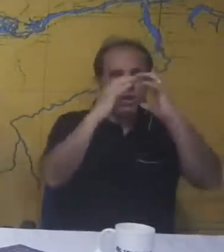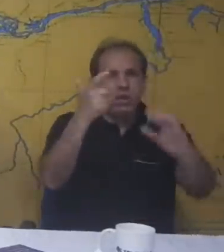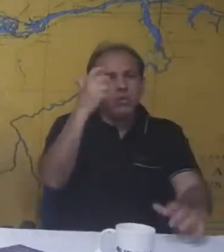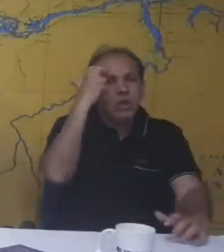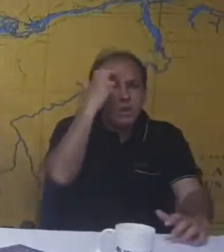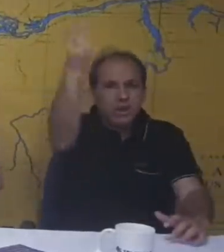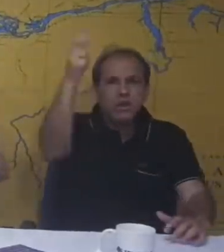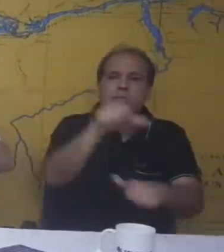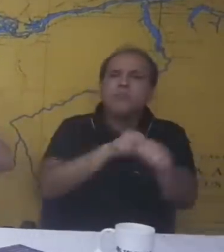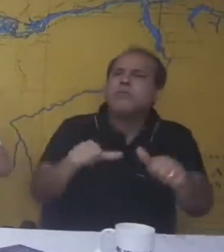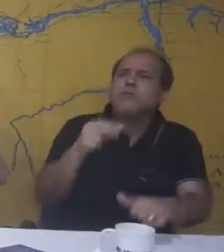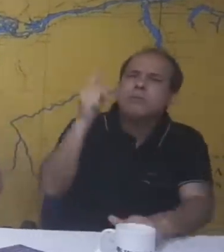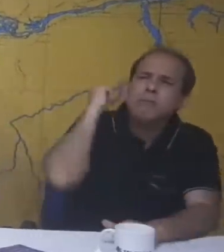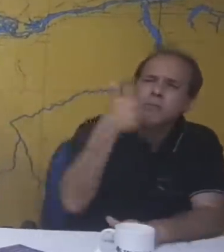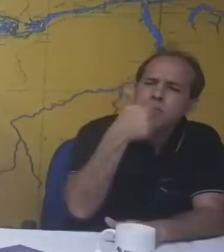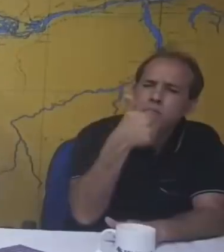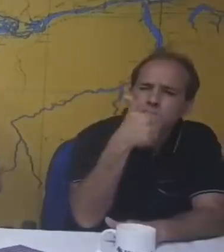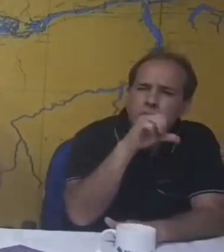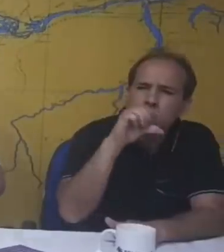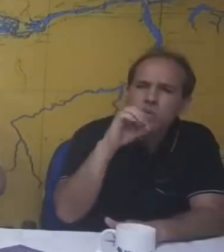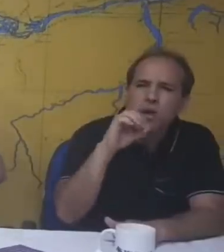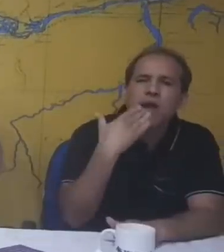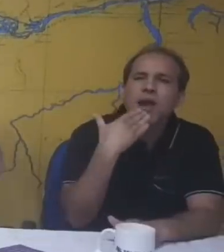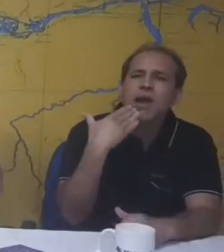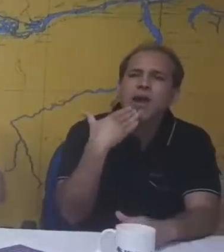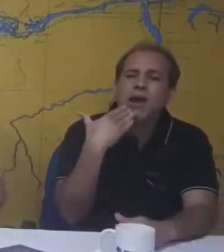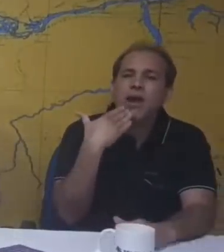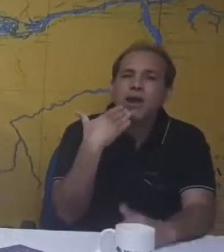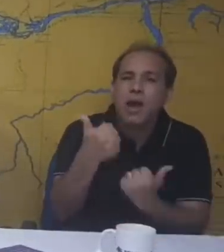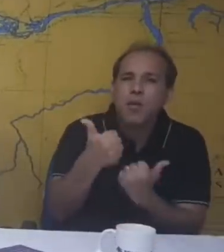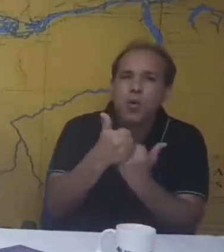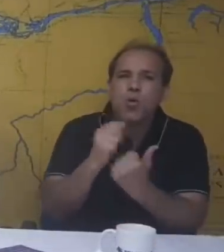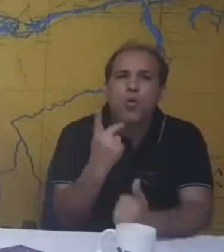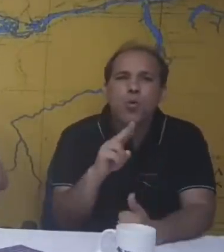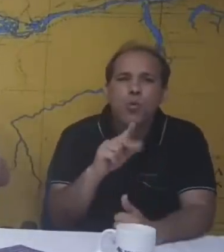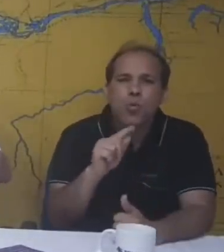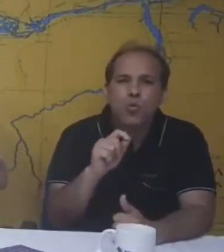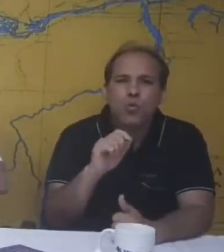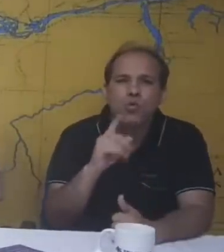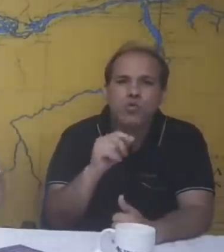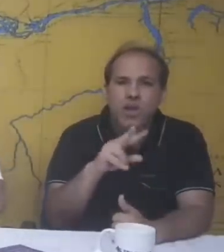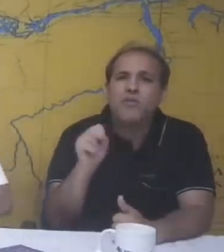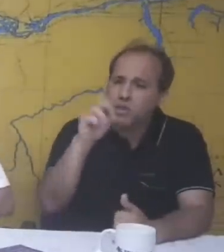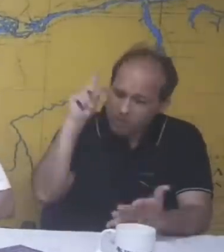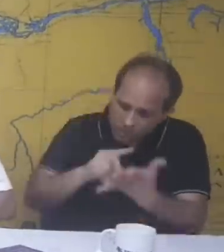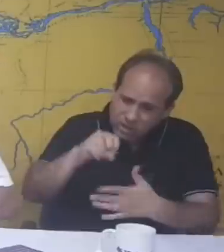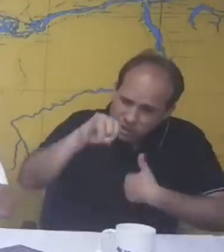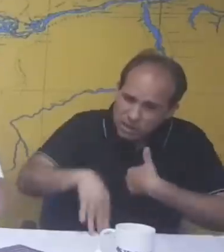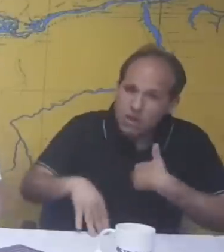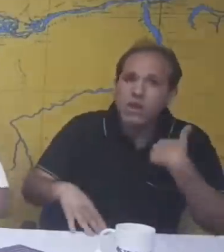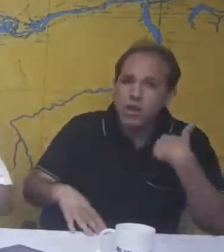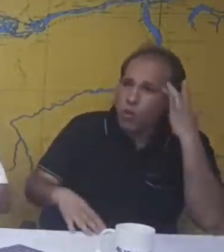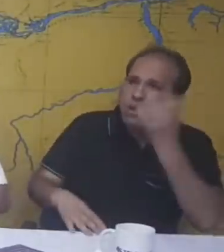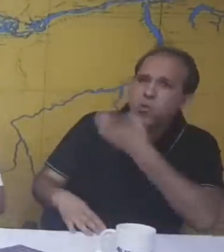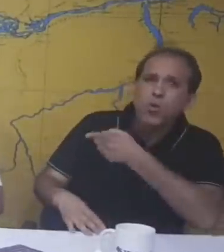o pessoal de vez em quando bate em mim, né? Apoiou Hugo Chávez. É verdade. Quando o Chávez foi eleito em 99, eu achei